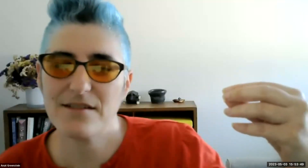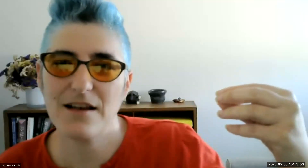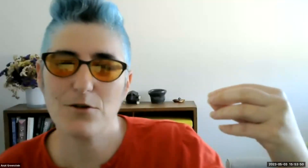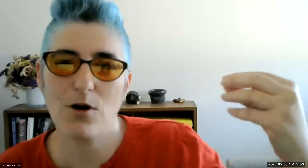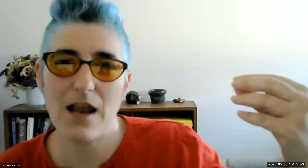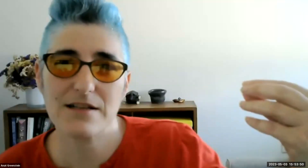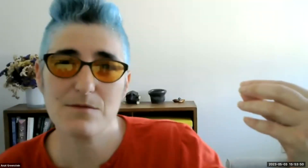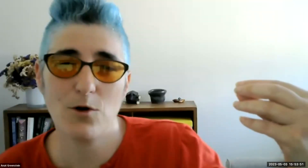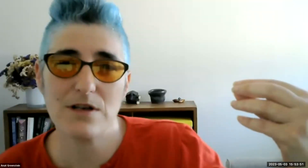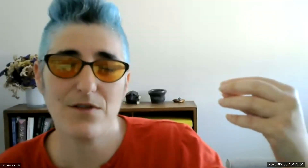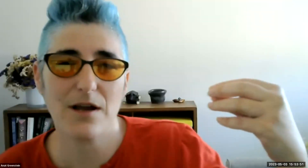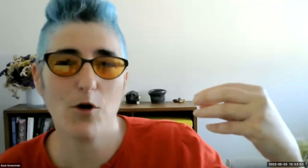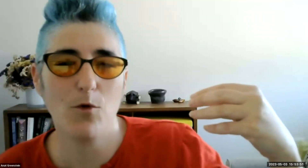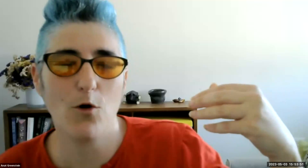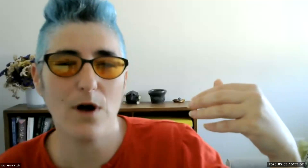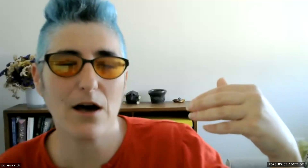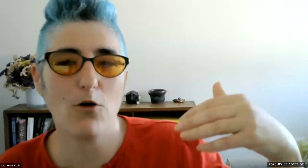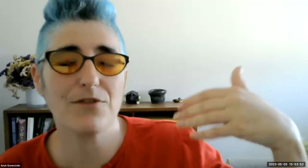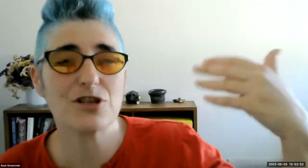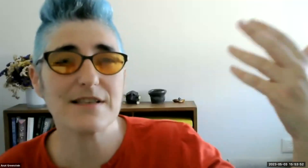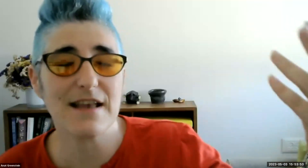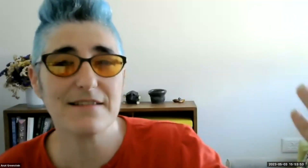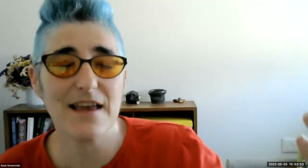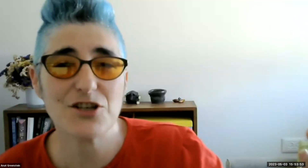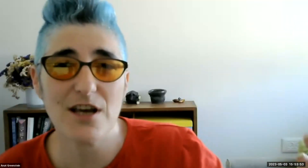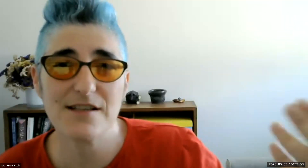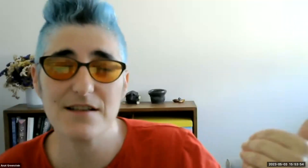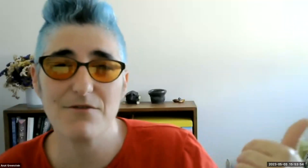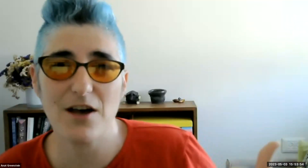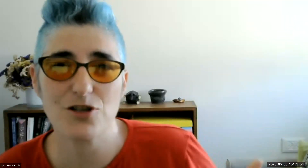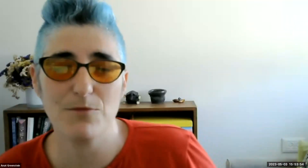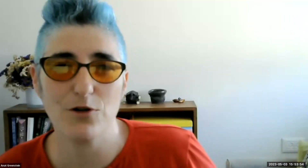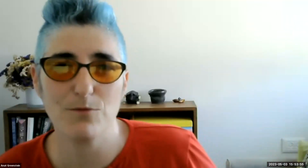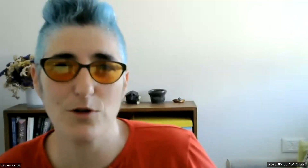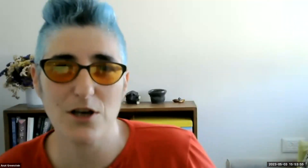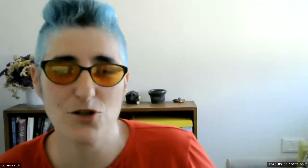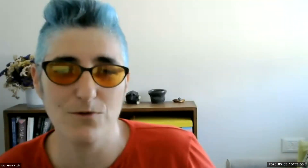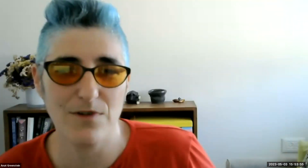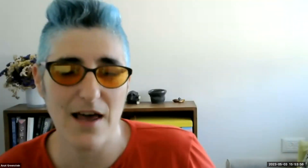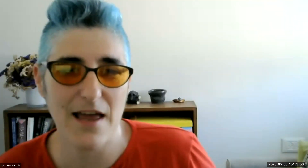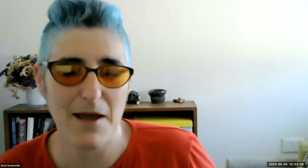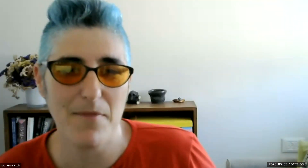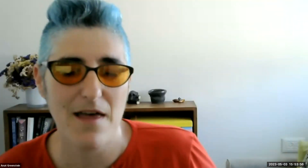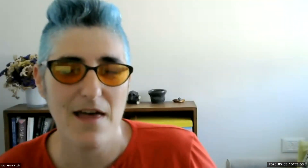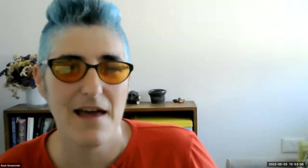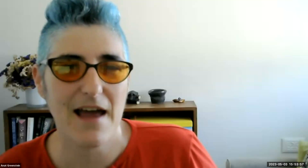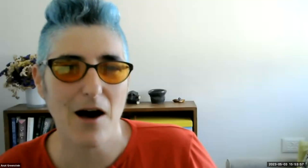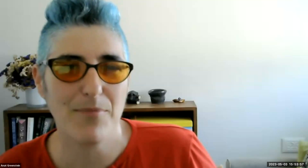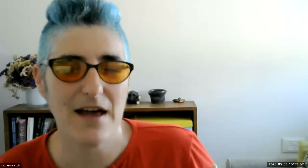לדאוג לעצמו אז דברים כמו חופש לשאת נשק זה דבר שמאוד מאוד חשוב להם הרבה